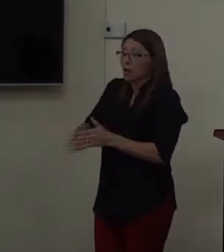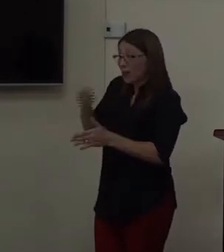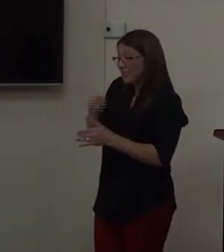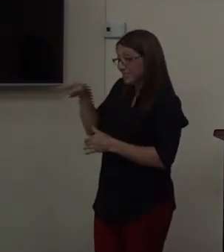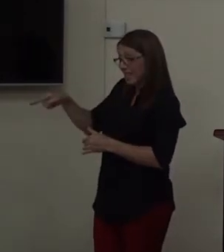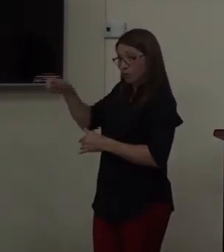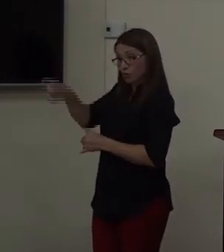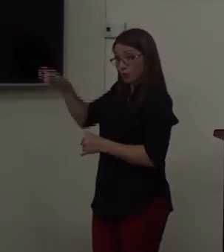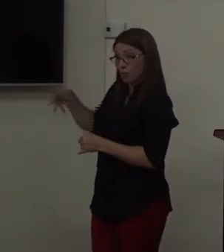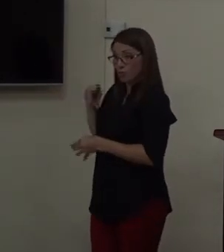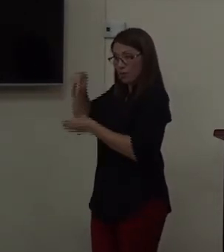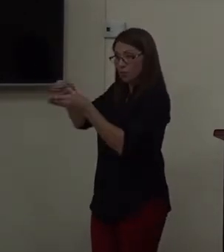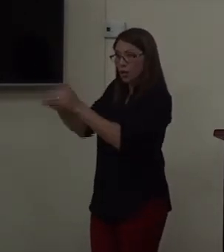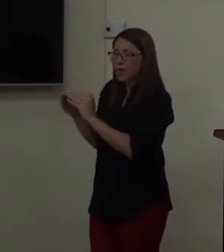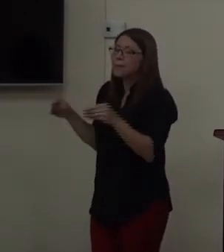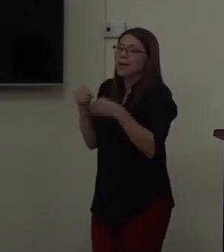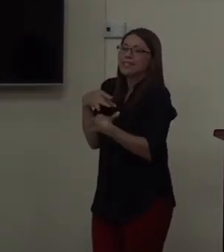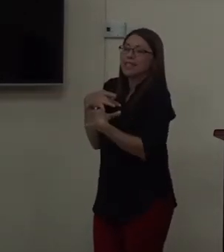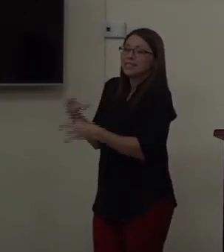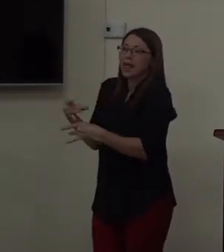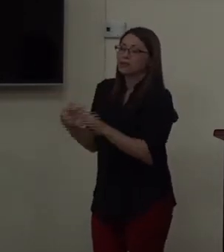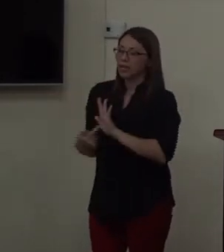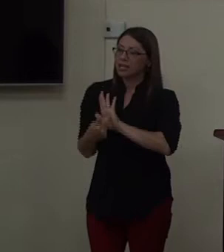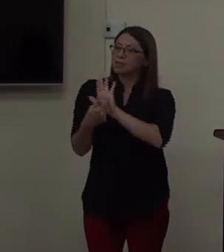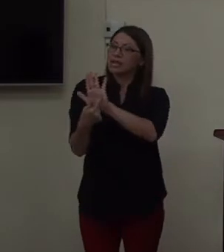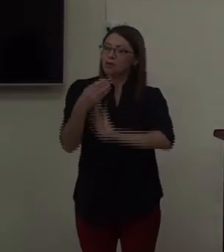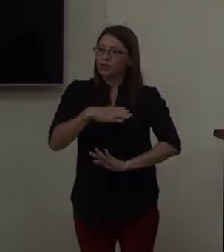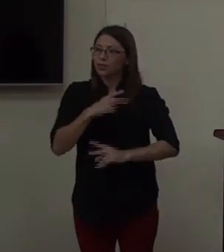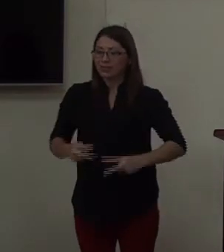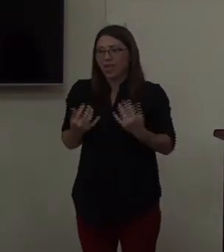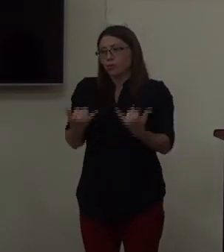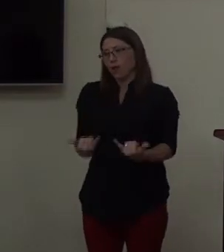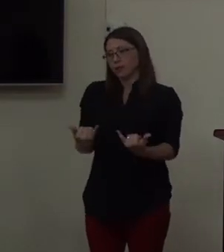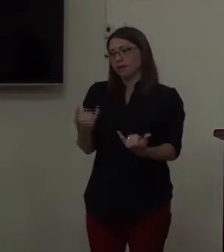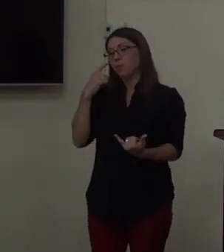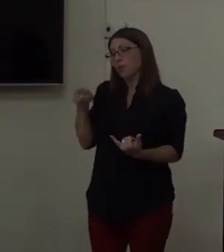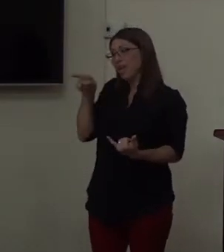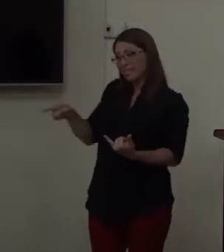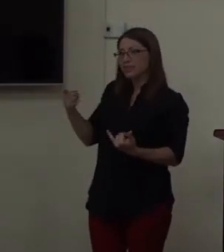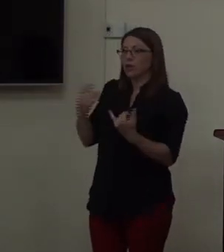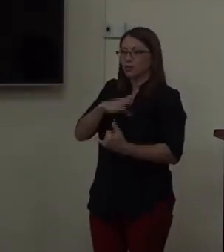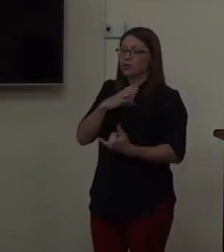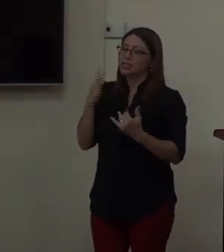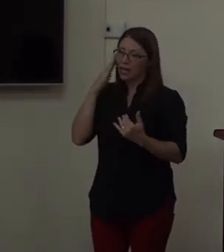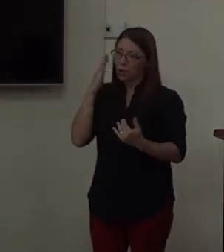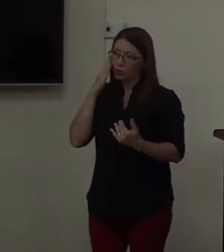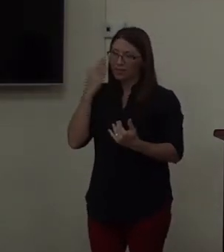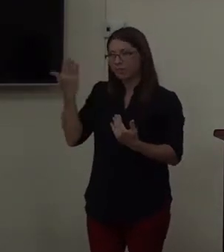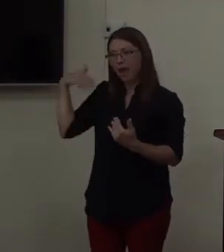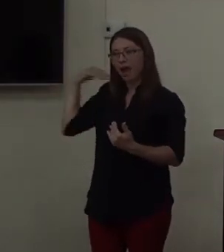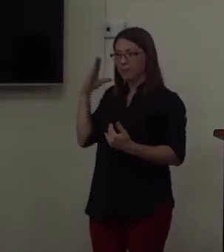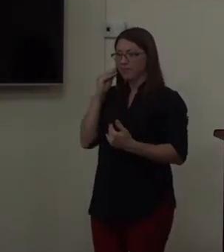más interesados en expresar las condiciones de vida actuales, porque son las que conocen y las que han vivido, ¿verdad? Y